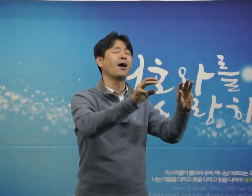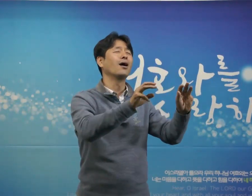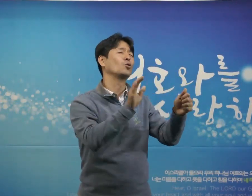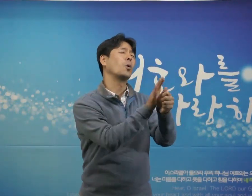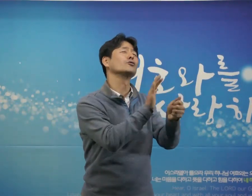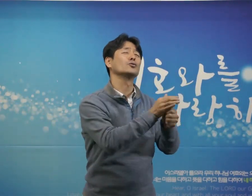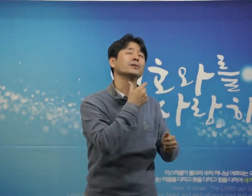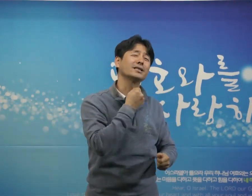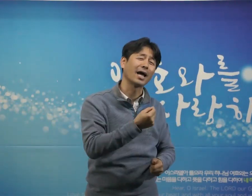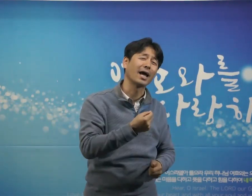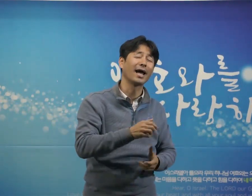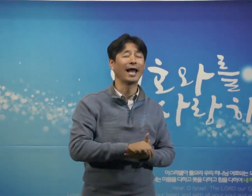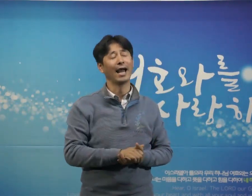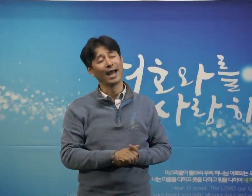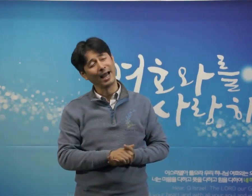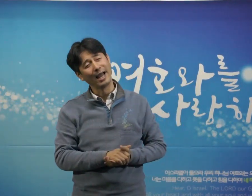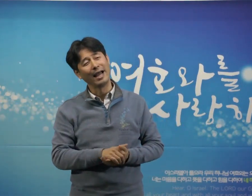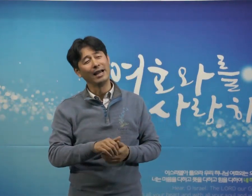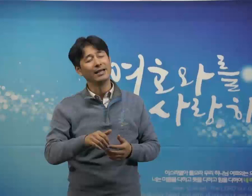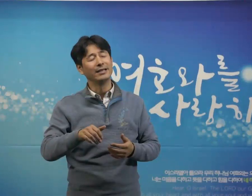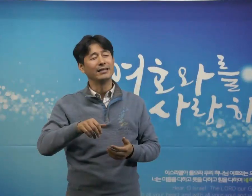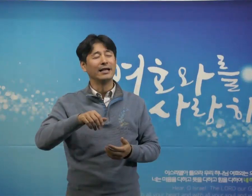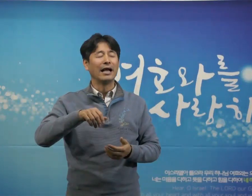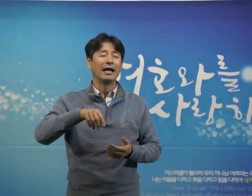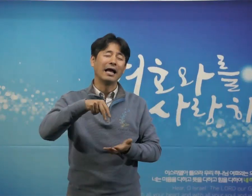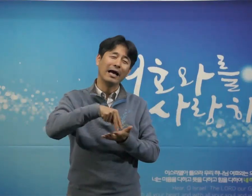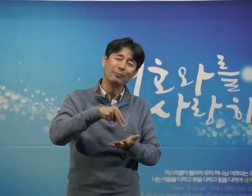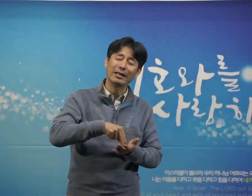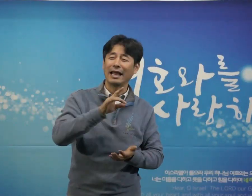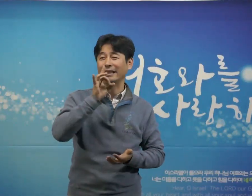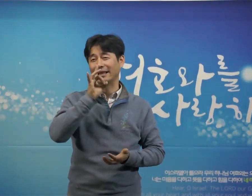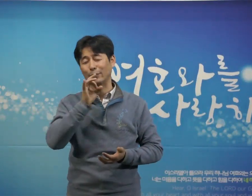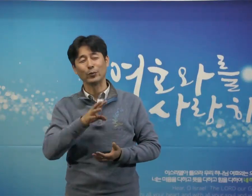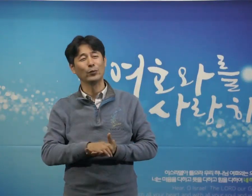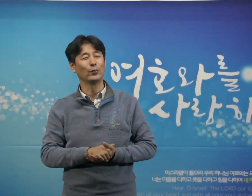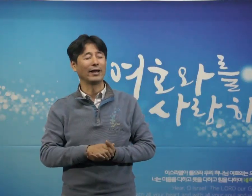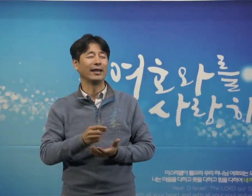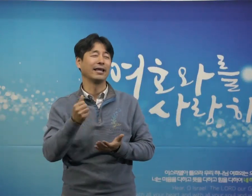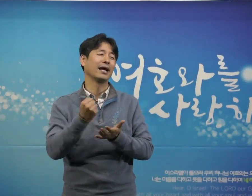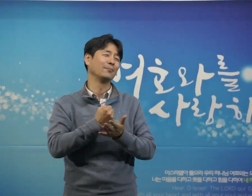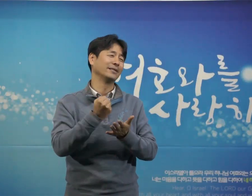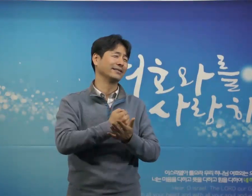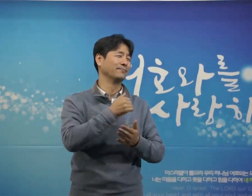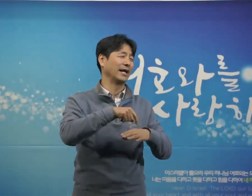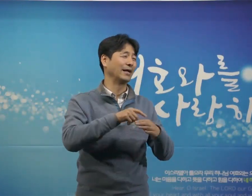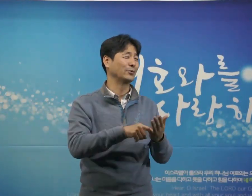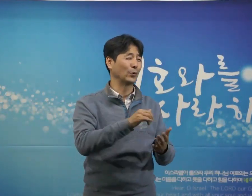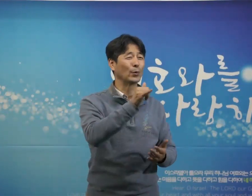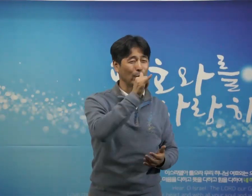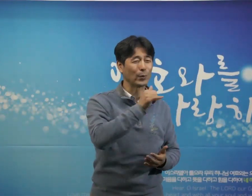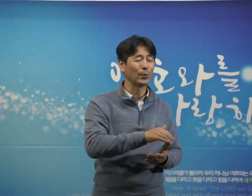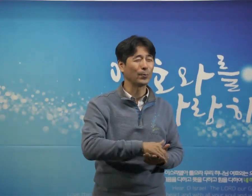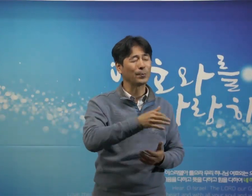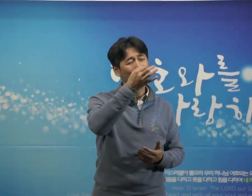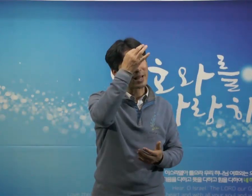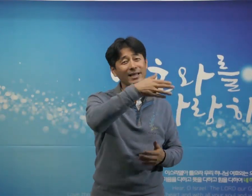그런데 이제 시급한 상황에 있는 선교사님들도 도와주고 싶고 여러 가지 마음이 있지만 사실